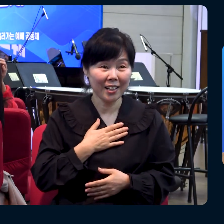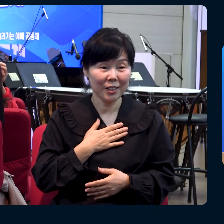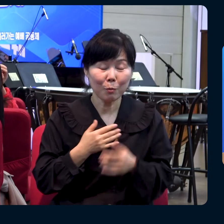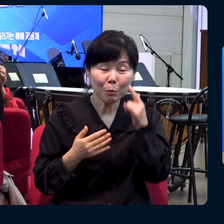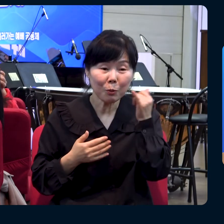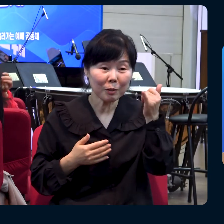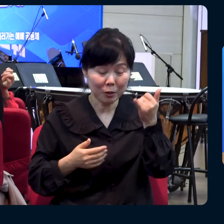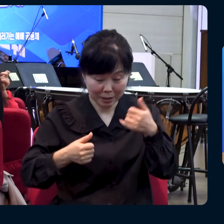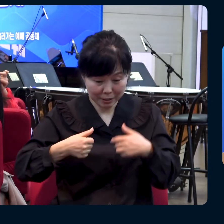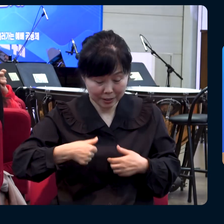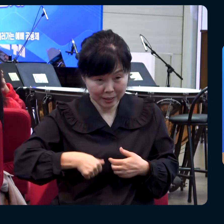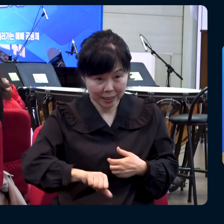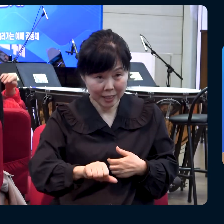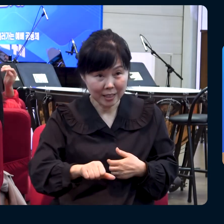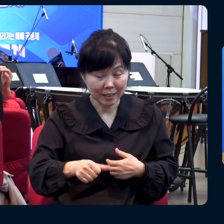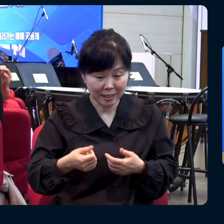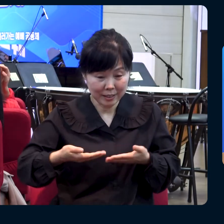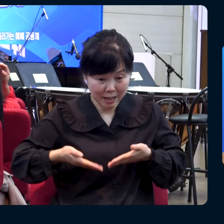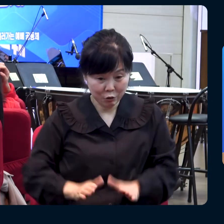와서 저는 춘천에서 태어났어요.